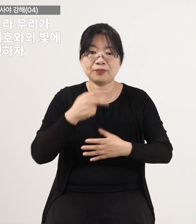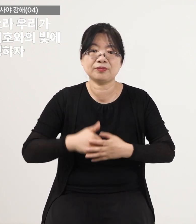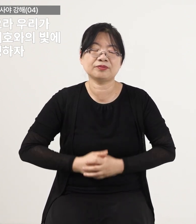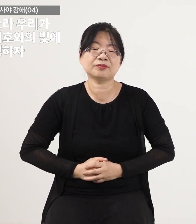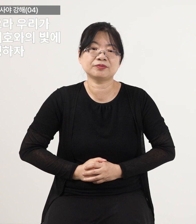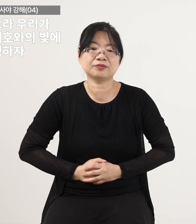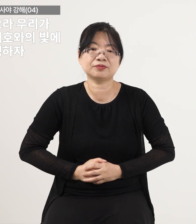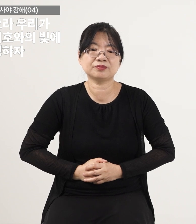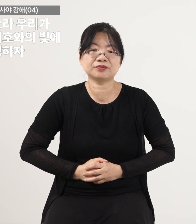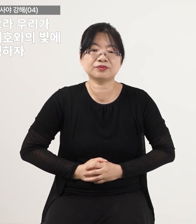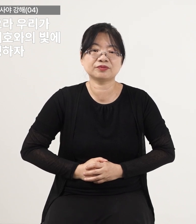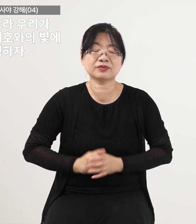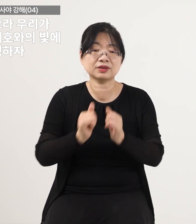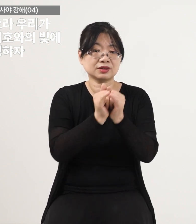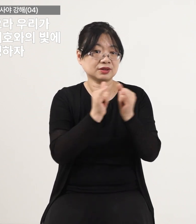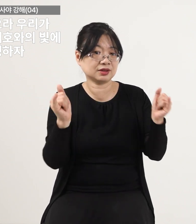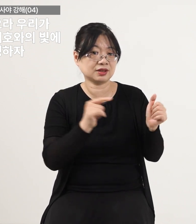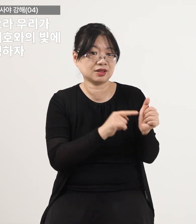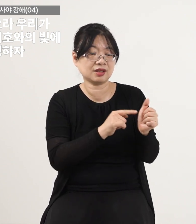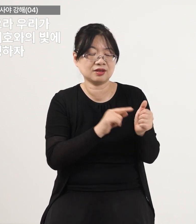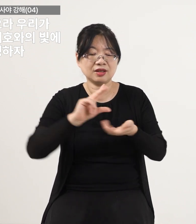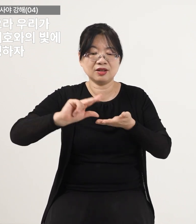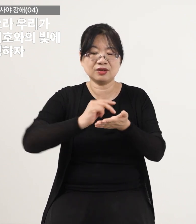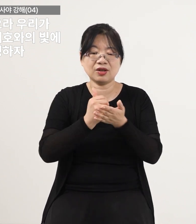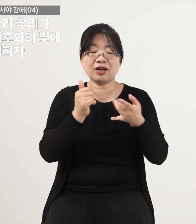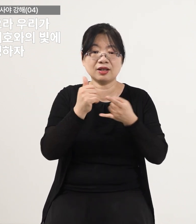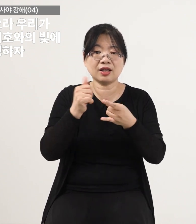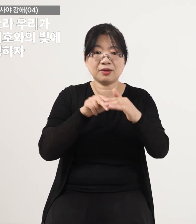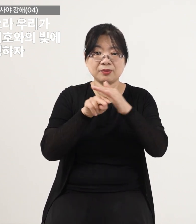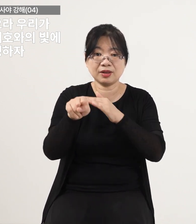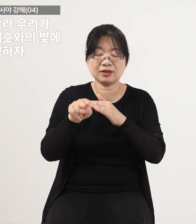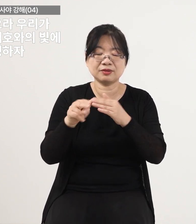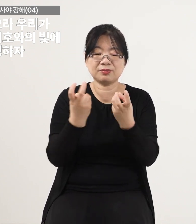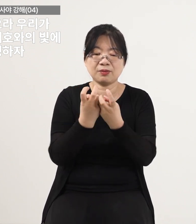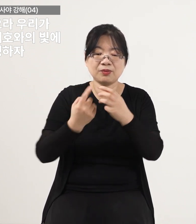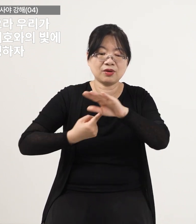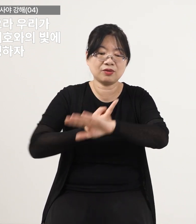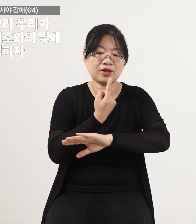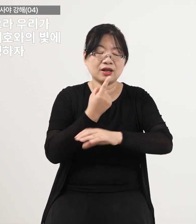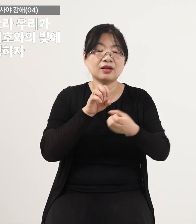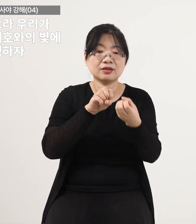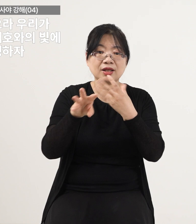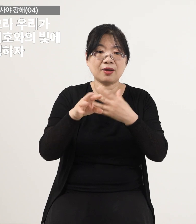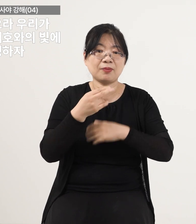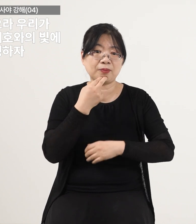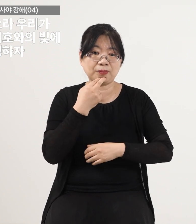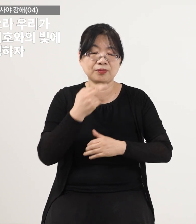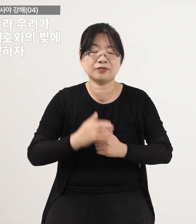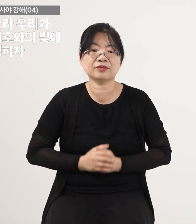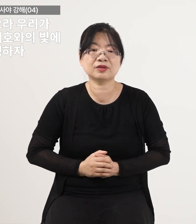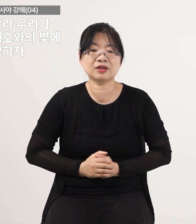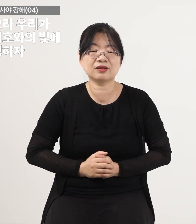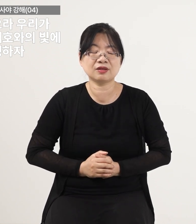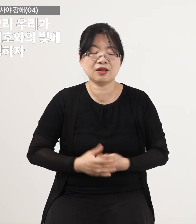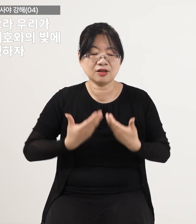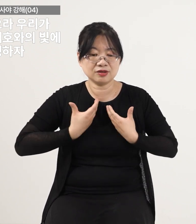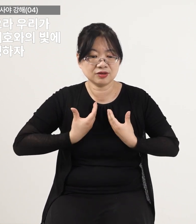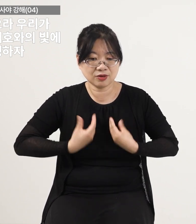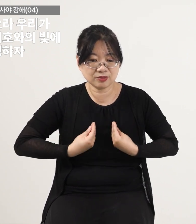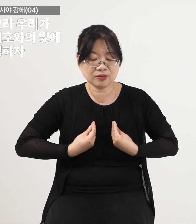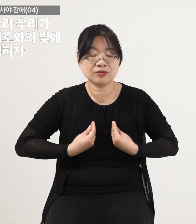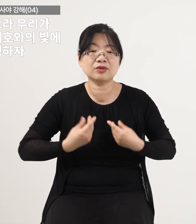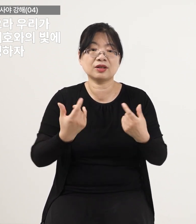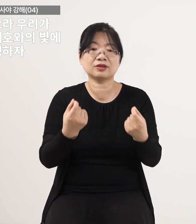뜻입니다. 인류는 여호와께 피하는 길 외에는 답이 없어요. 절망스러워